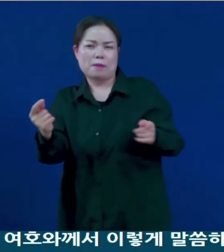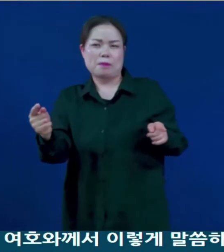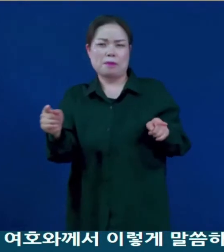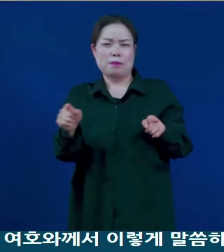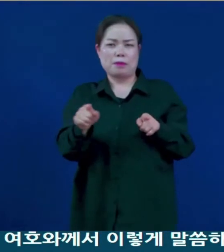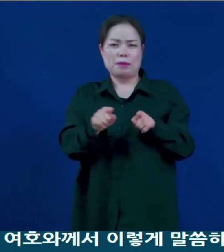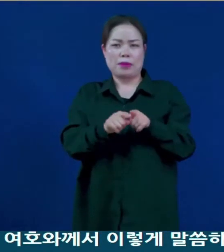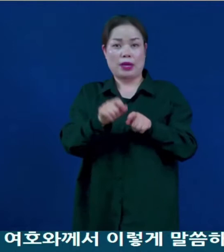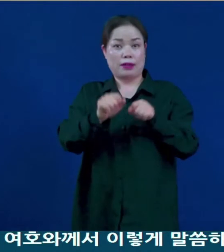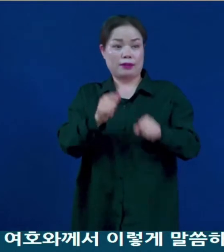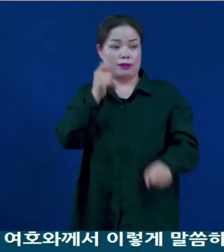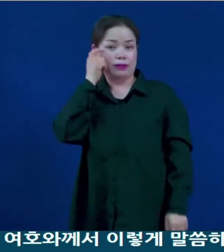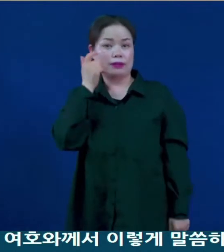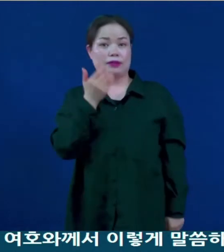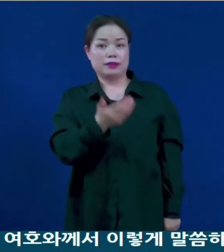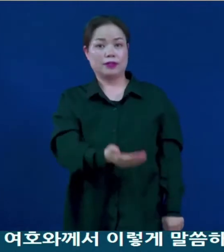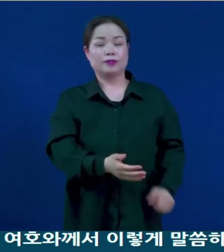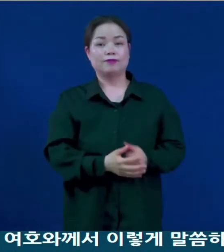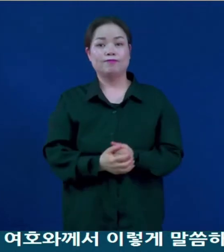행하는 것이 아니냐.